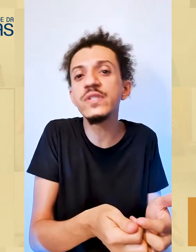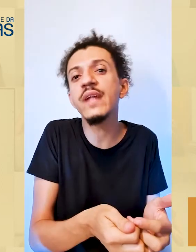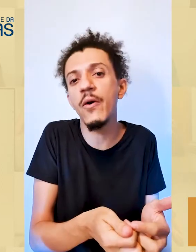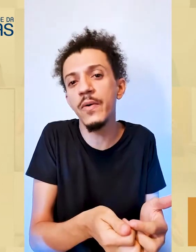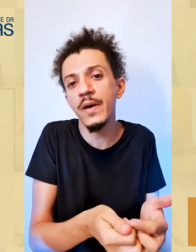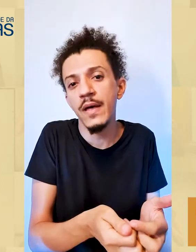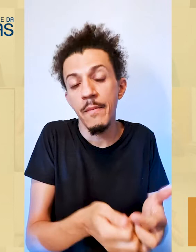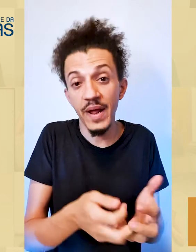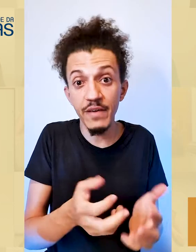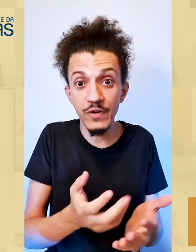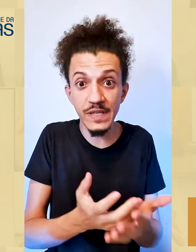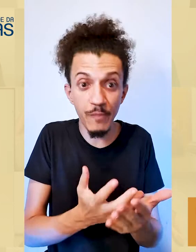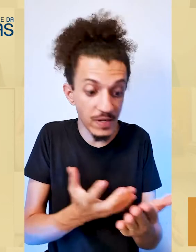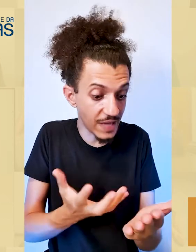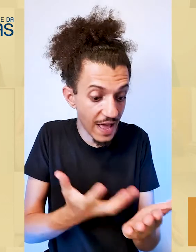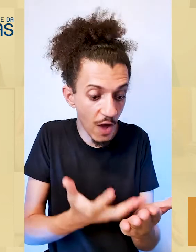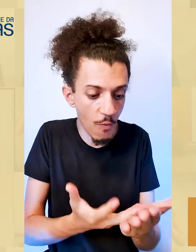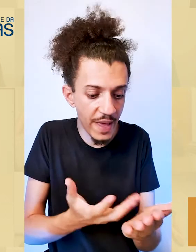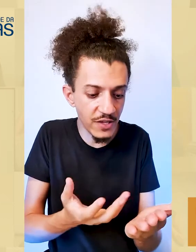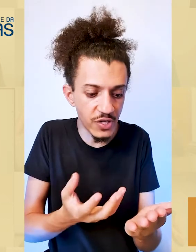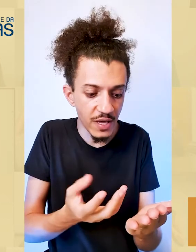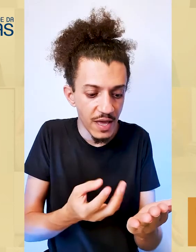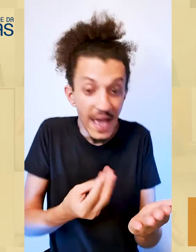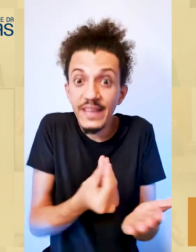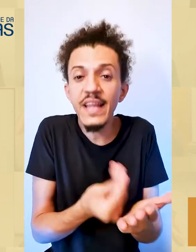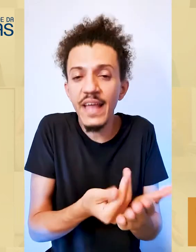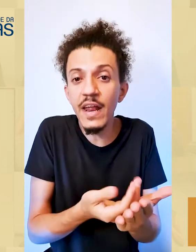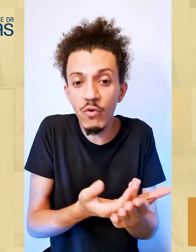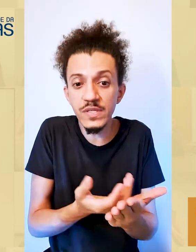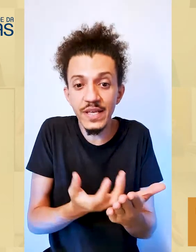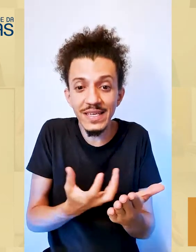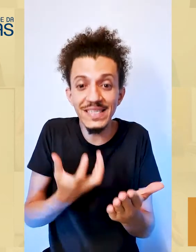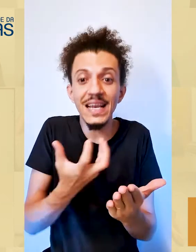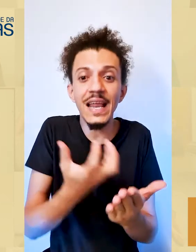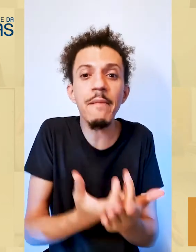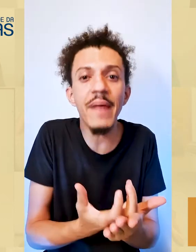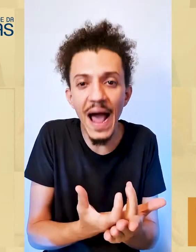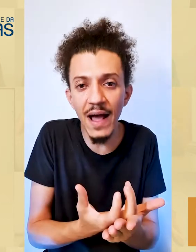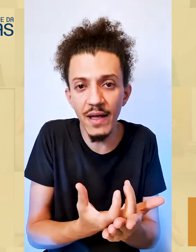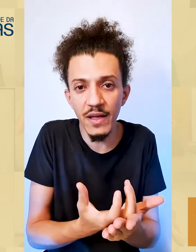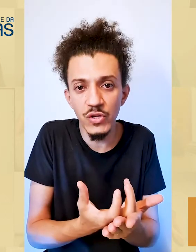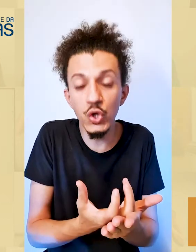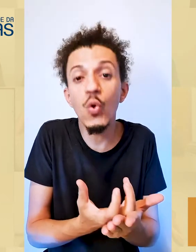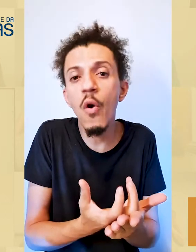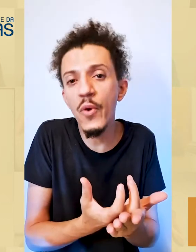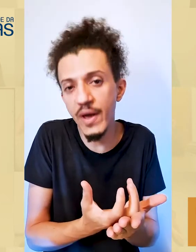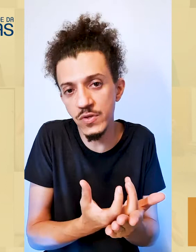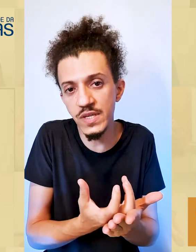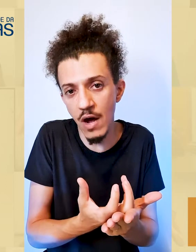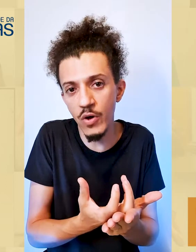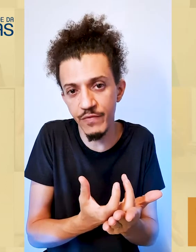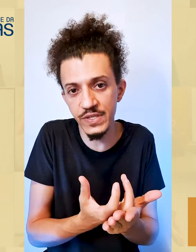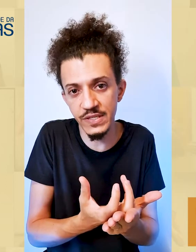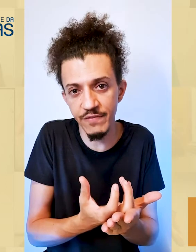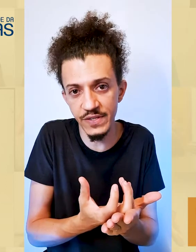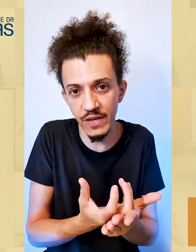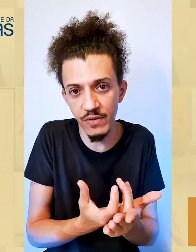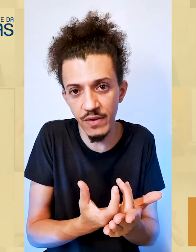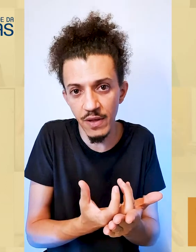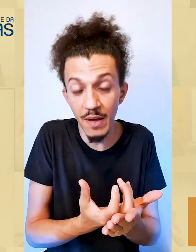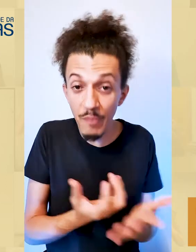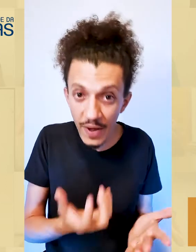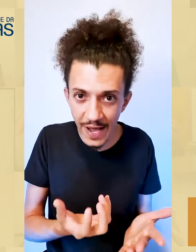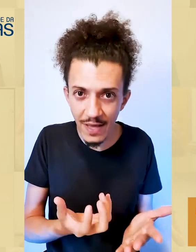é o sinal, para que você possa realmente entender e conseguir se lembrar de como que é o sinal que você está